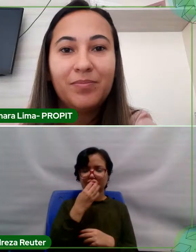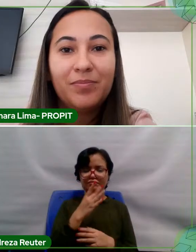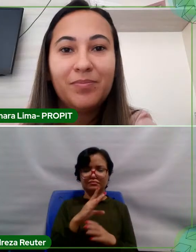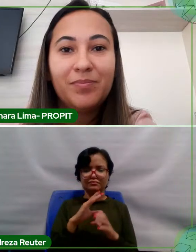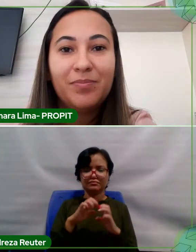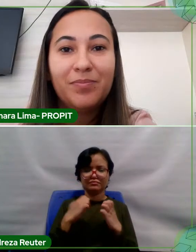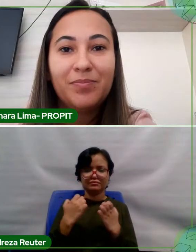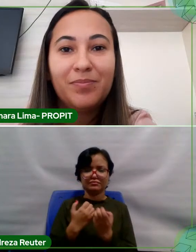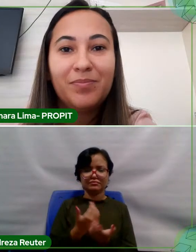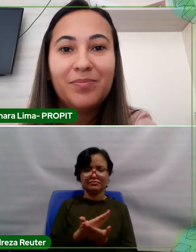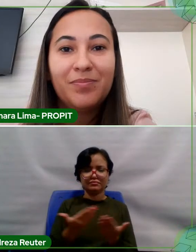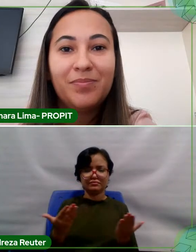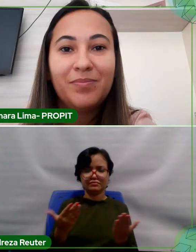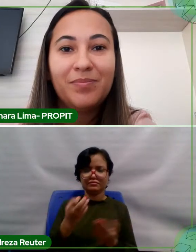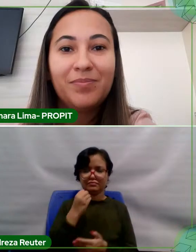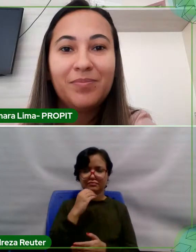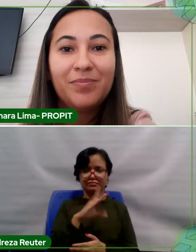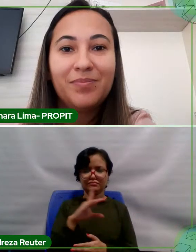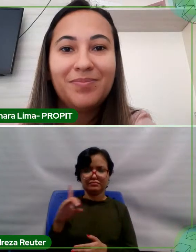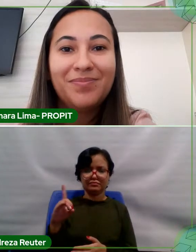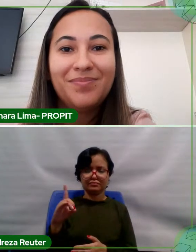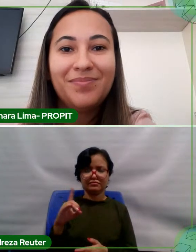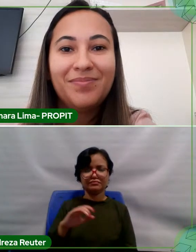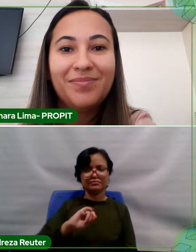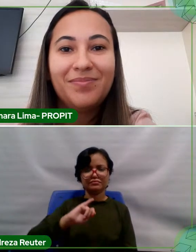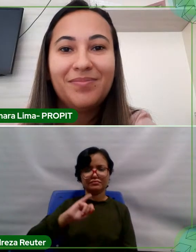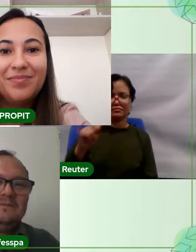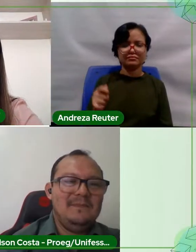isso, gente. Um bom dia a todos e aproveitem o evento.